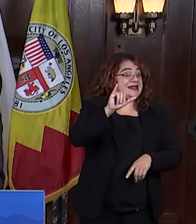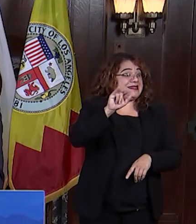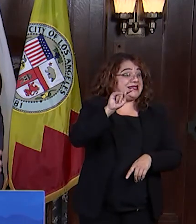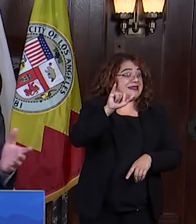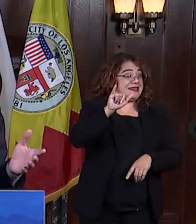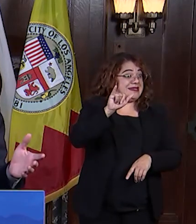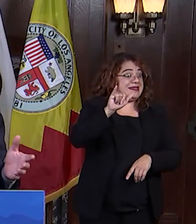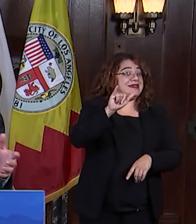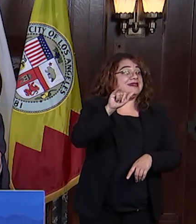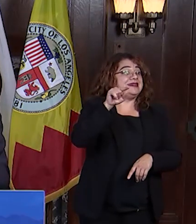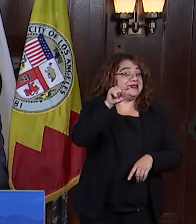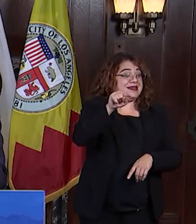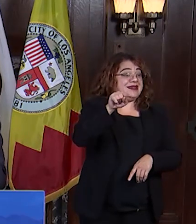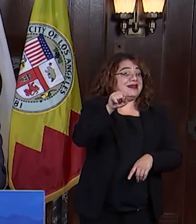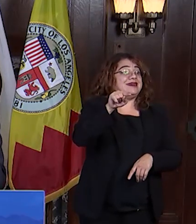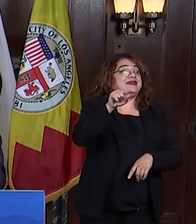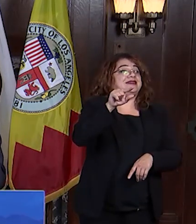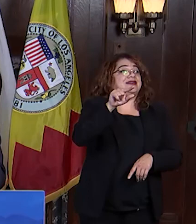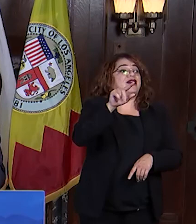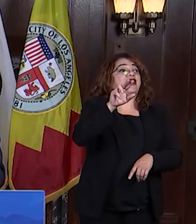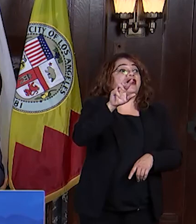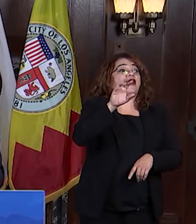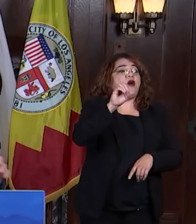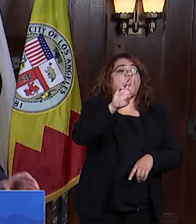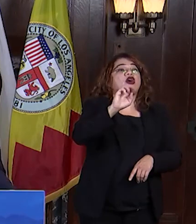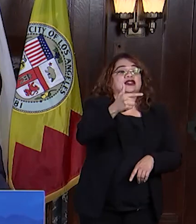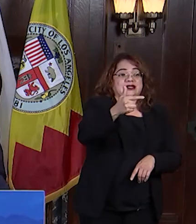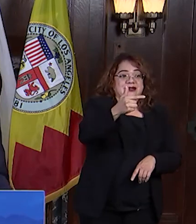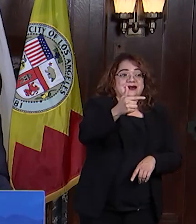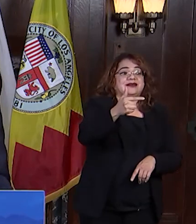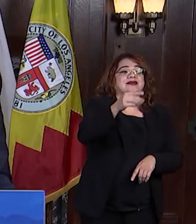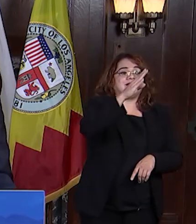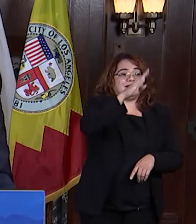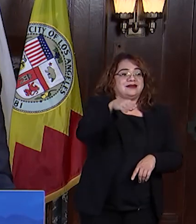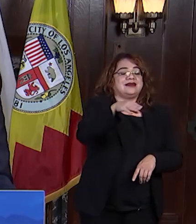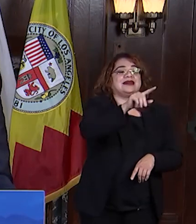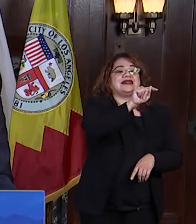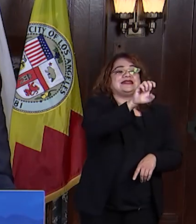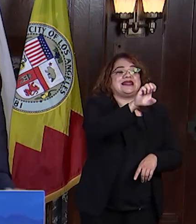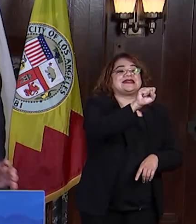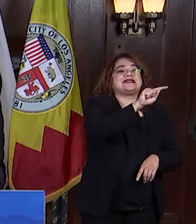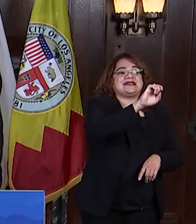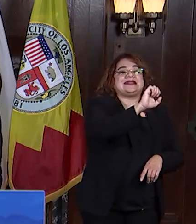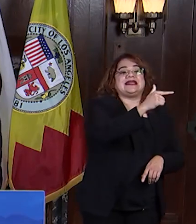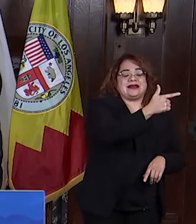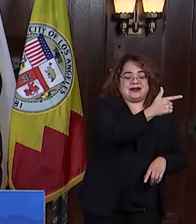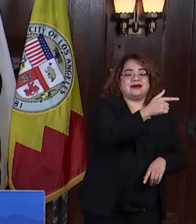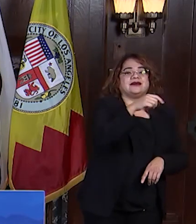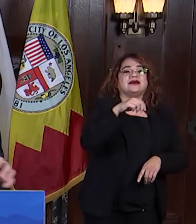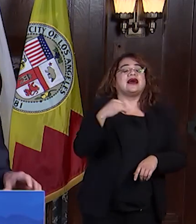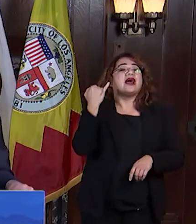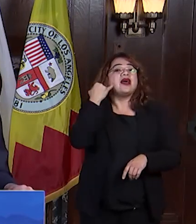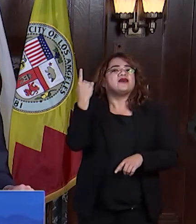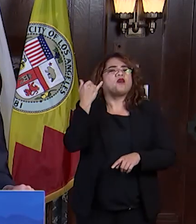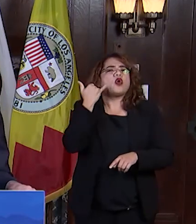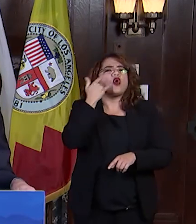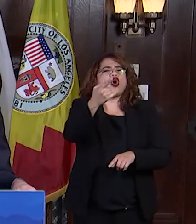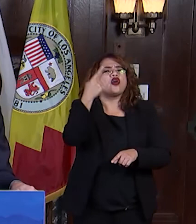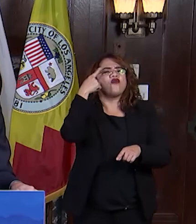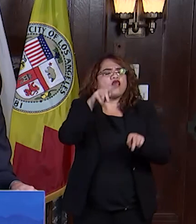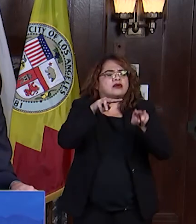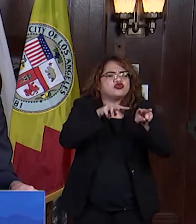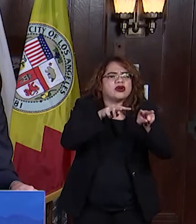coronavirus.lacity.org/testing o llame a 311. Y si recibe una llamada del equipo de rastreo de contactos